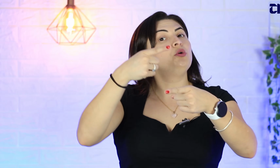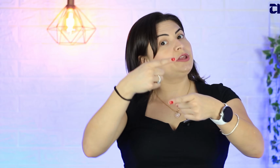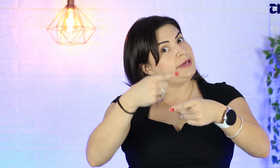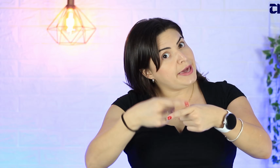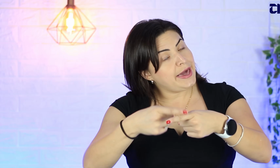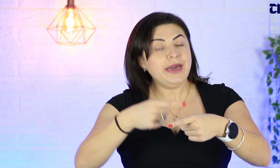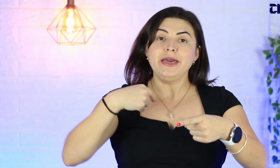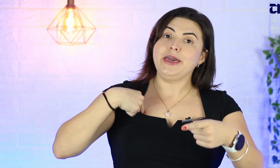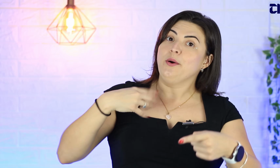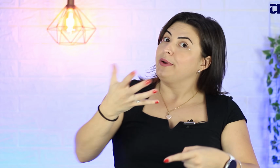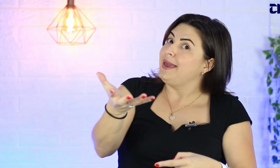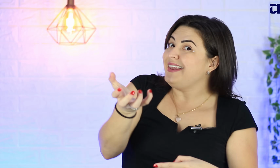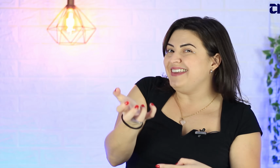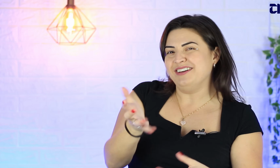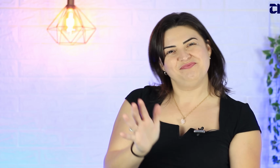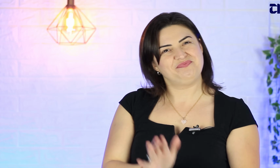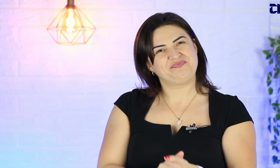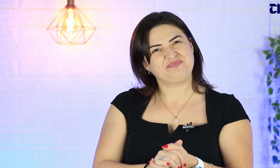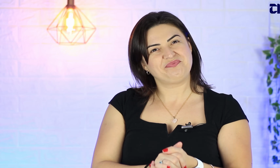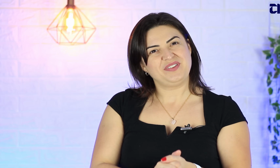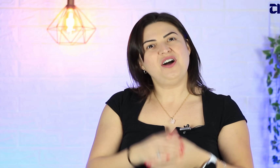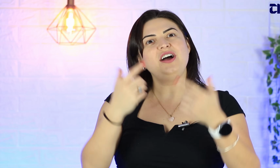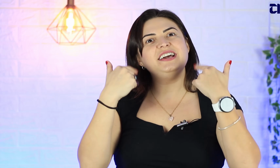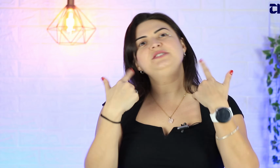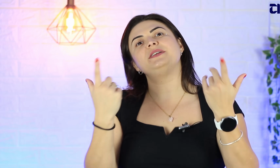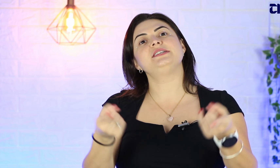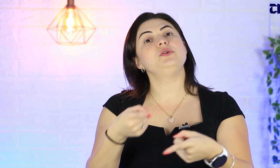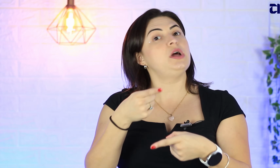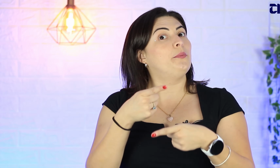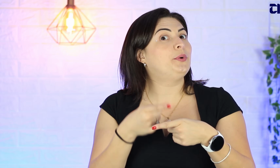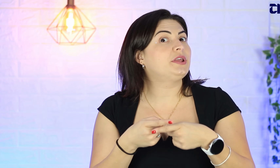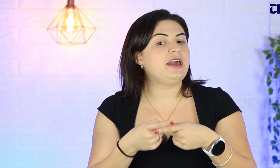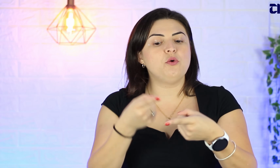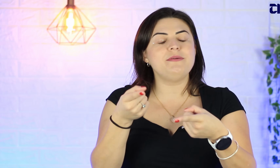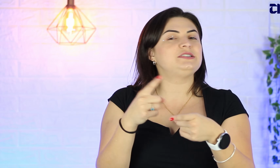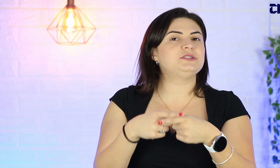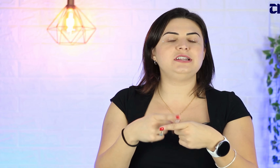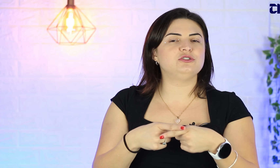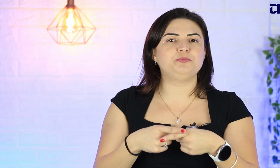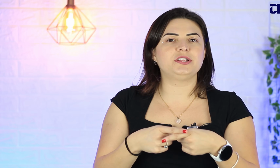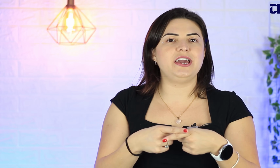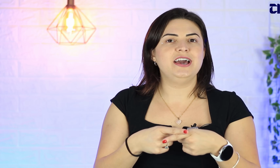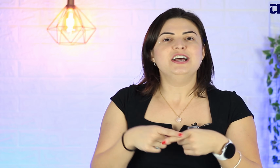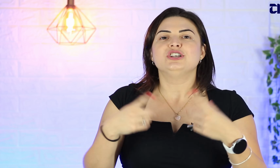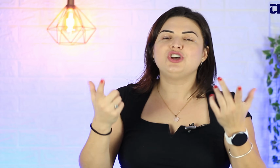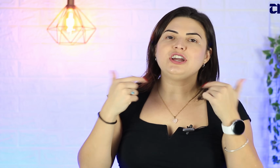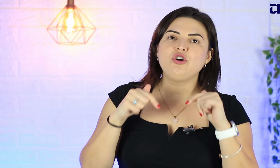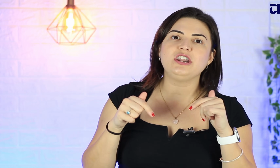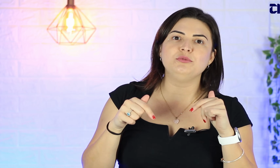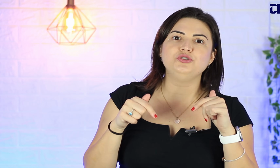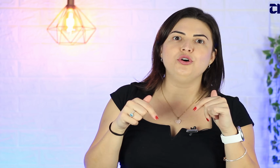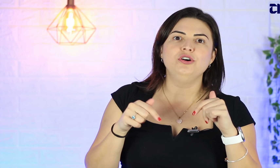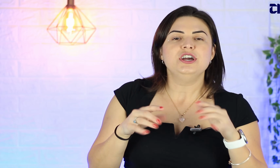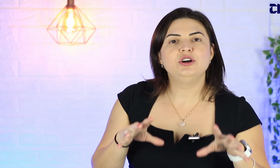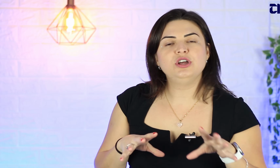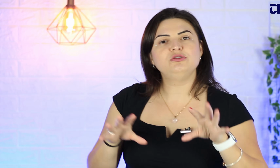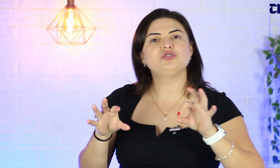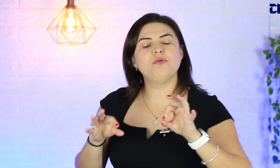Porque eu queria. Olha a expressão, então. Porquê? O mesmo sinal de porquê, só que agora mudou. Eu não estou